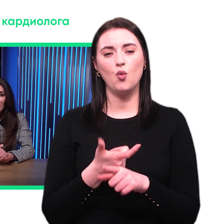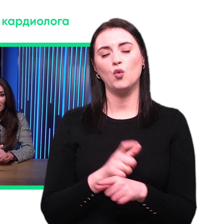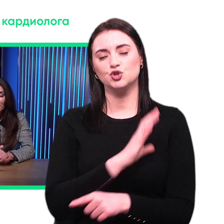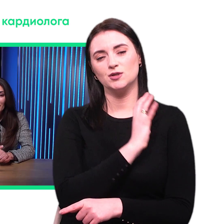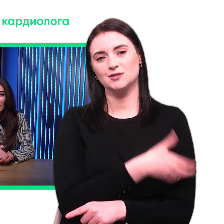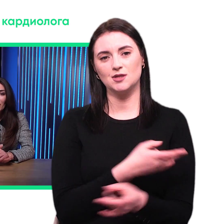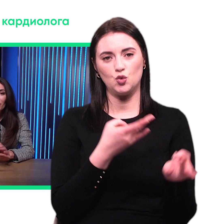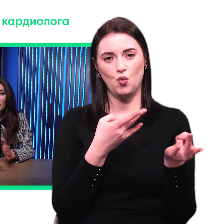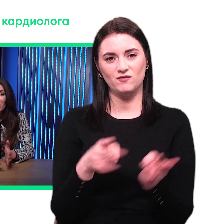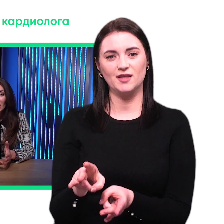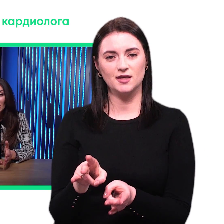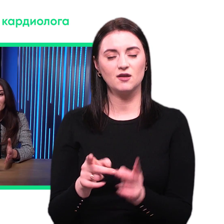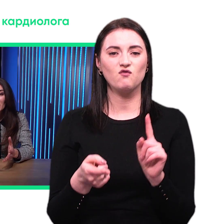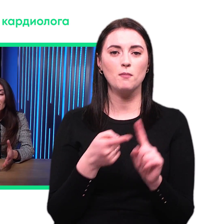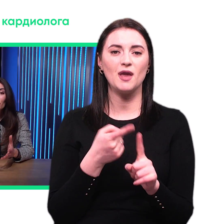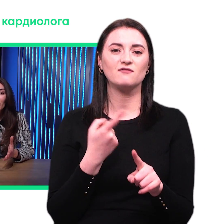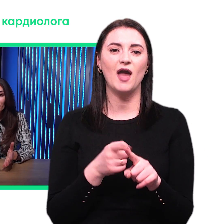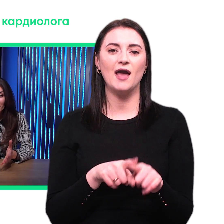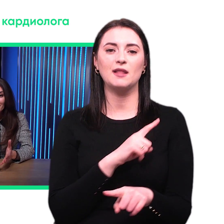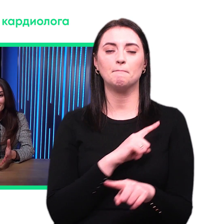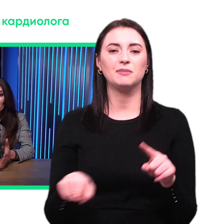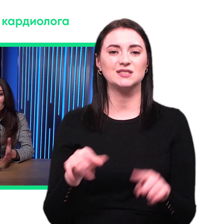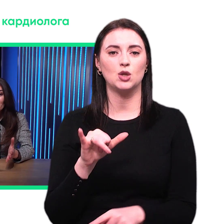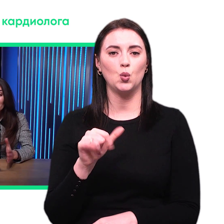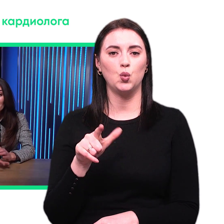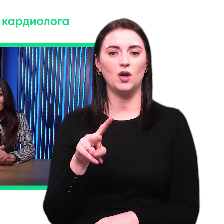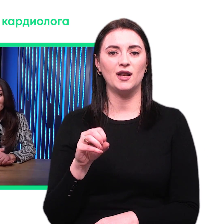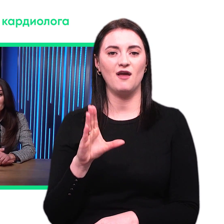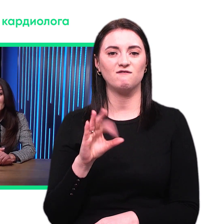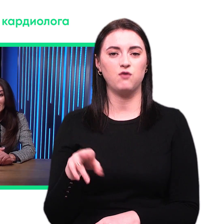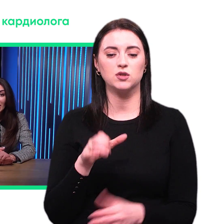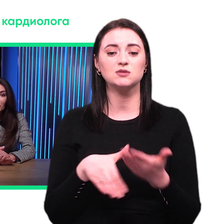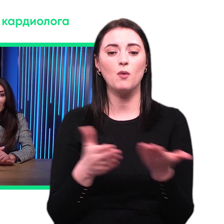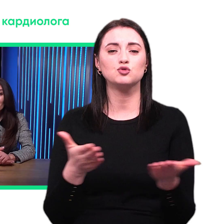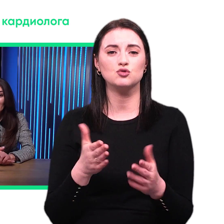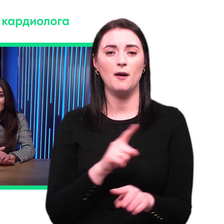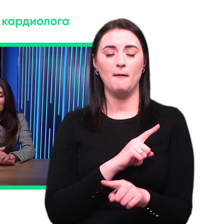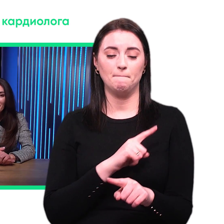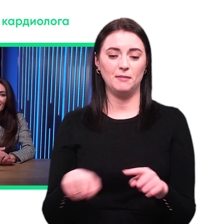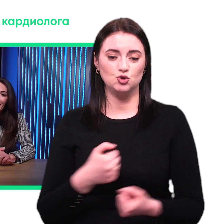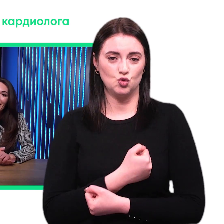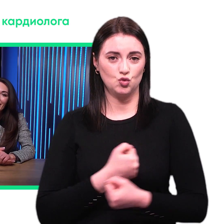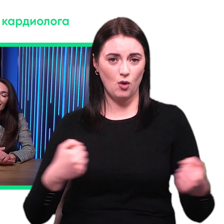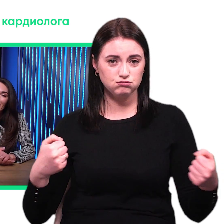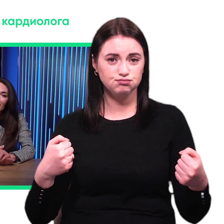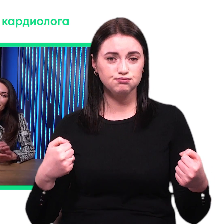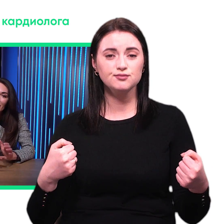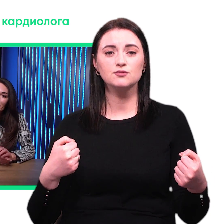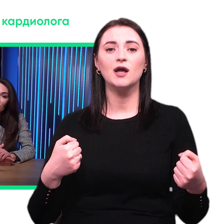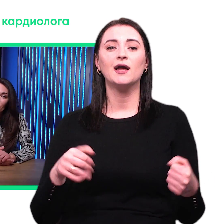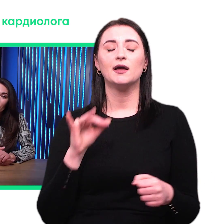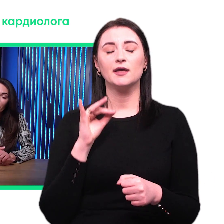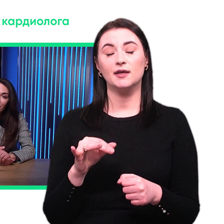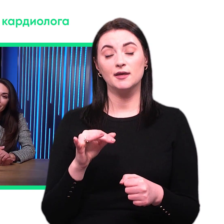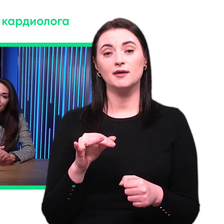нам вредить. Во-первых, це швидкий углевод, з допомогою якого ми швидко набираємо вес, и